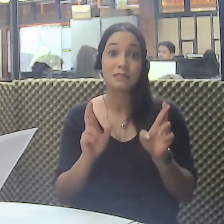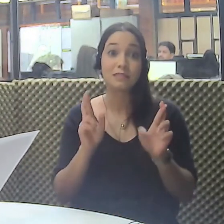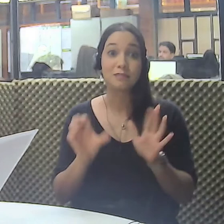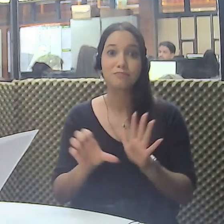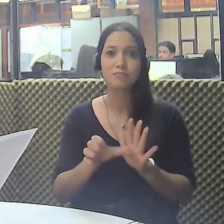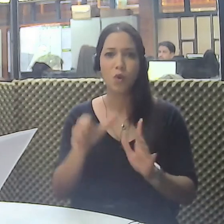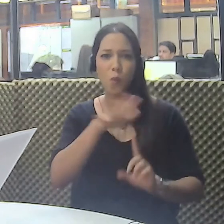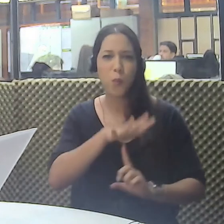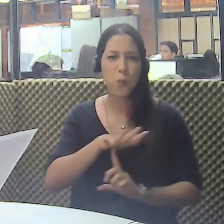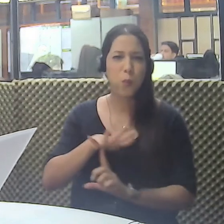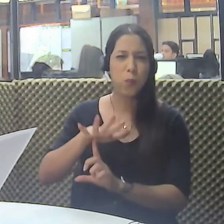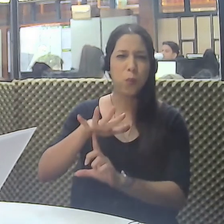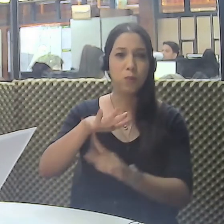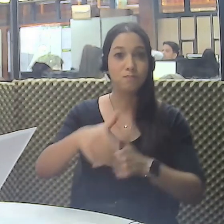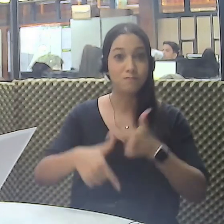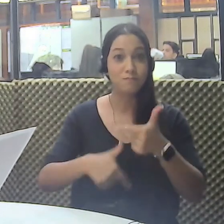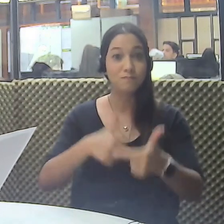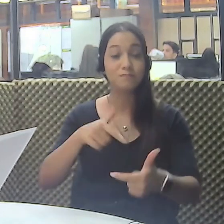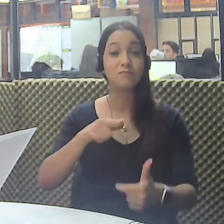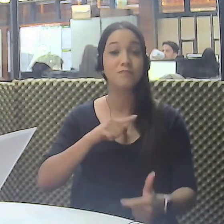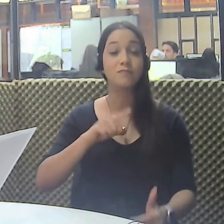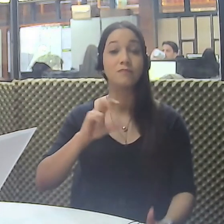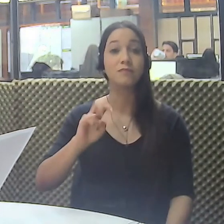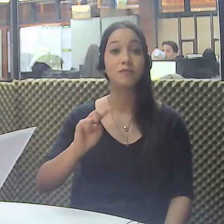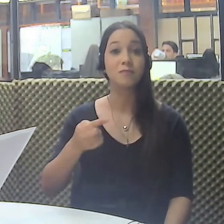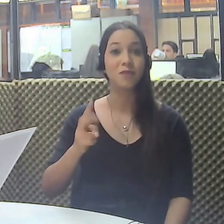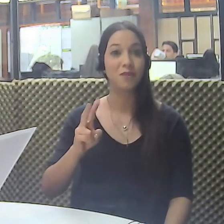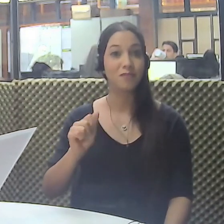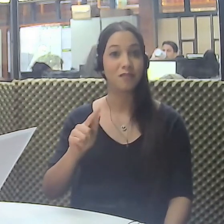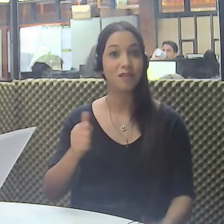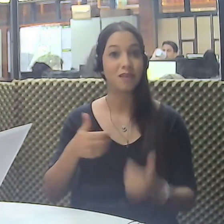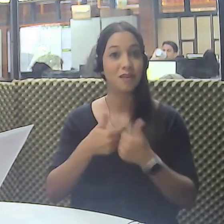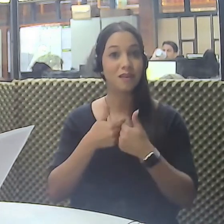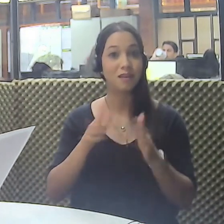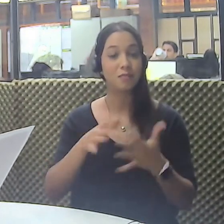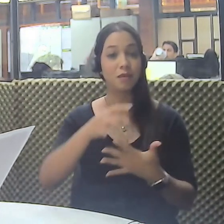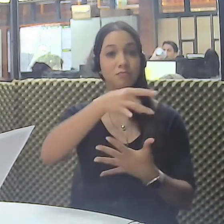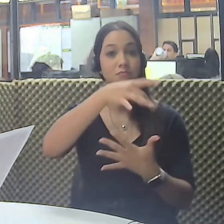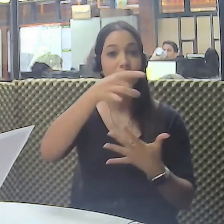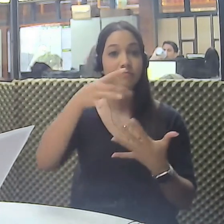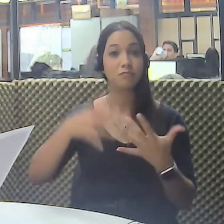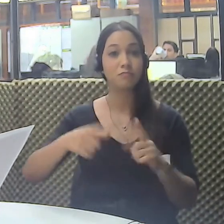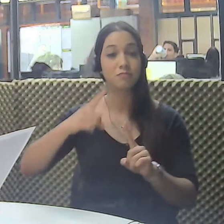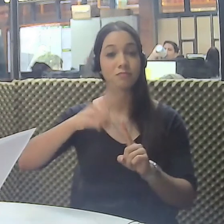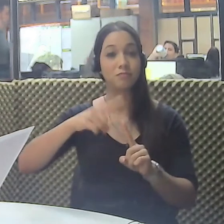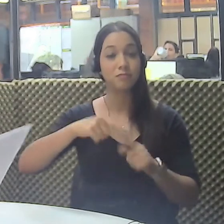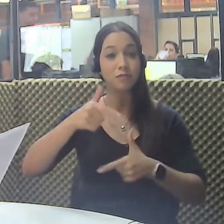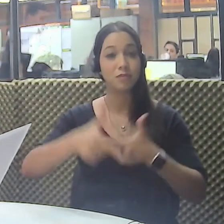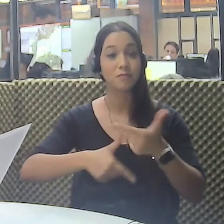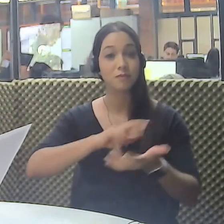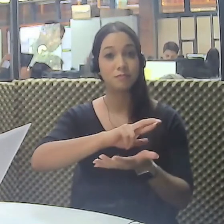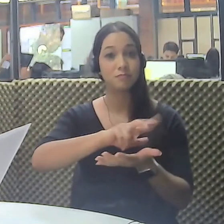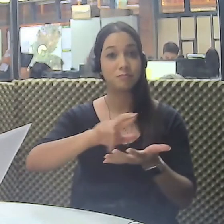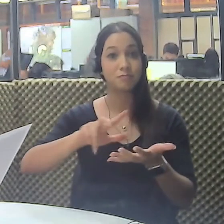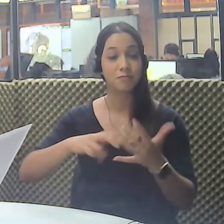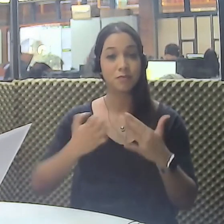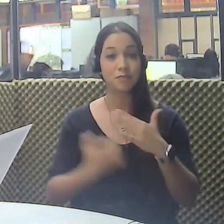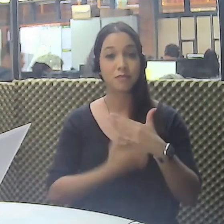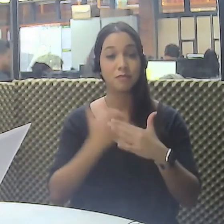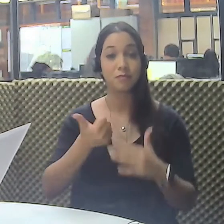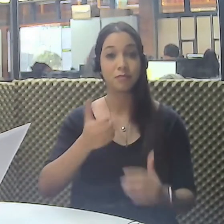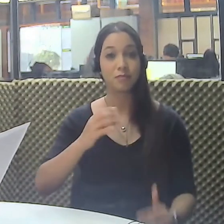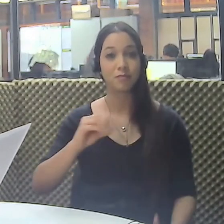primeiro mega feirão de empregos é ofertar mais de 5 mil vagas em diversas áreas de atuação por mais de 100 empresas